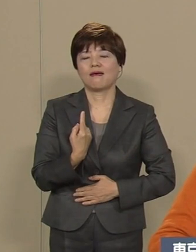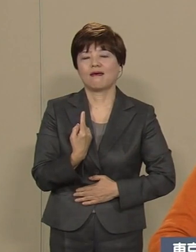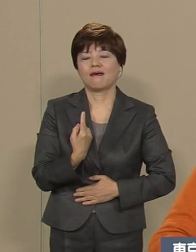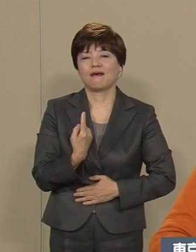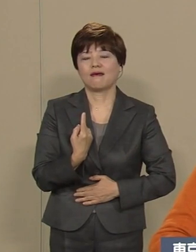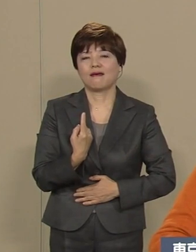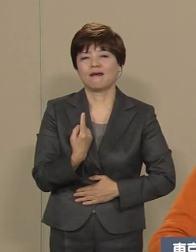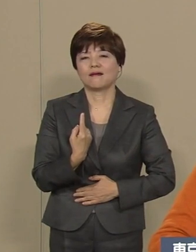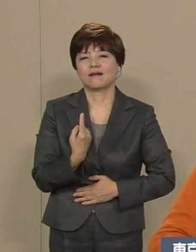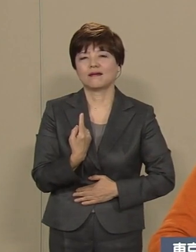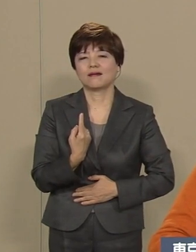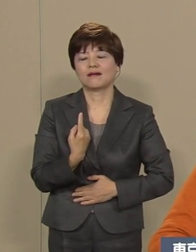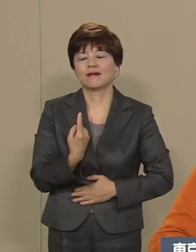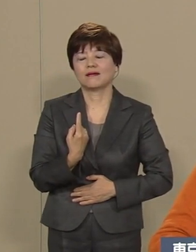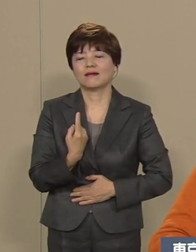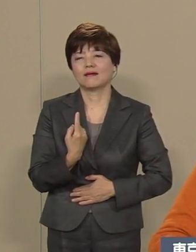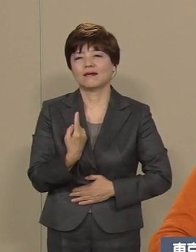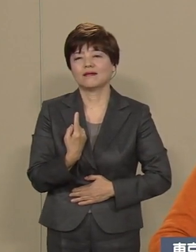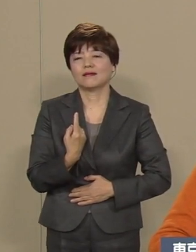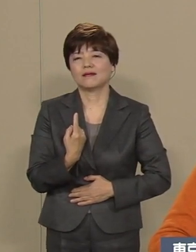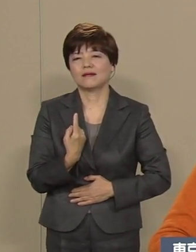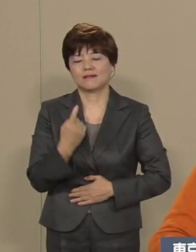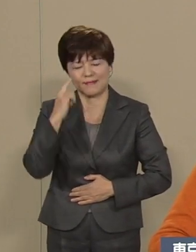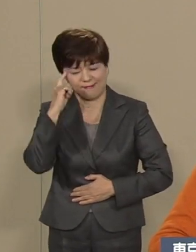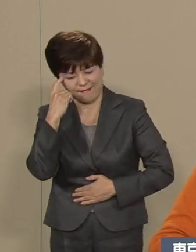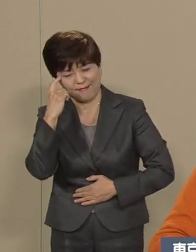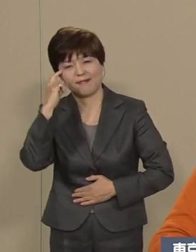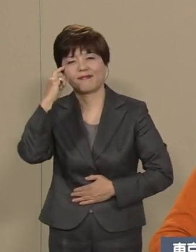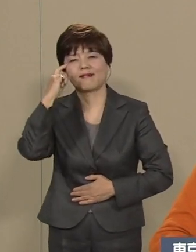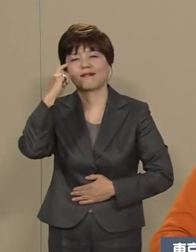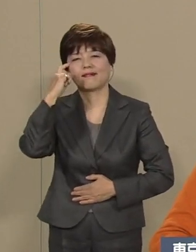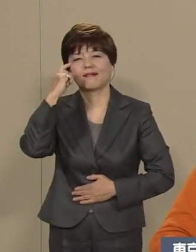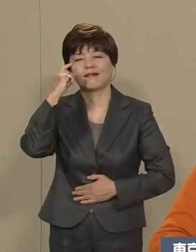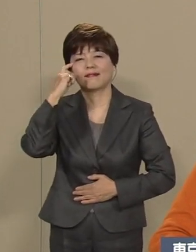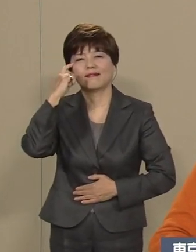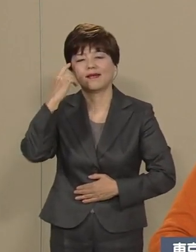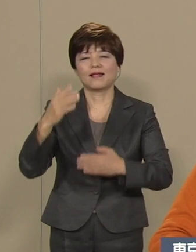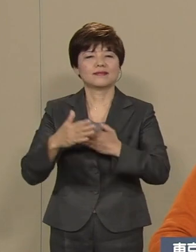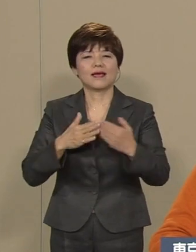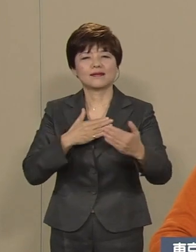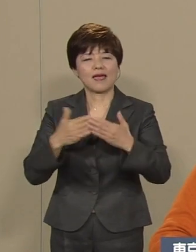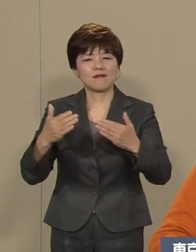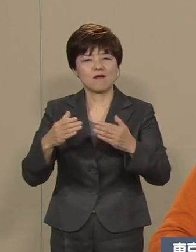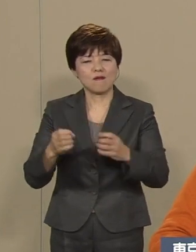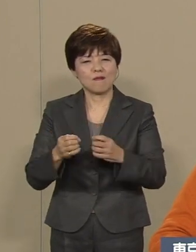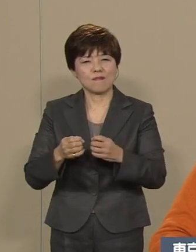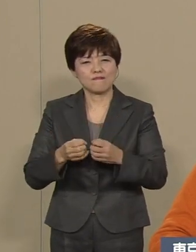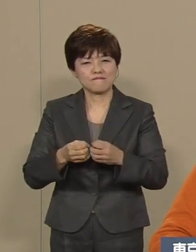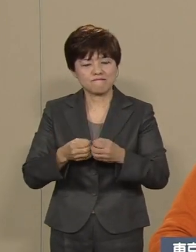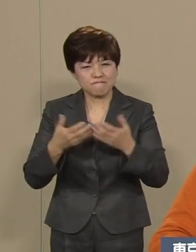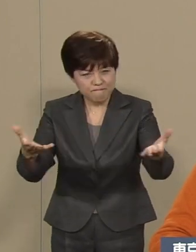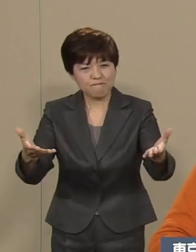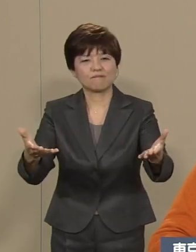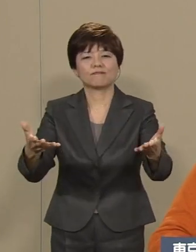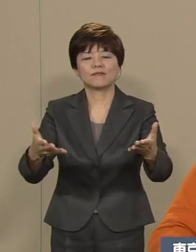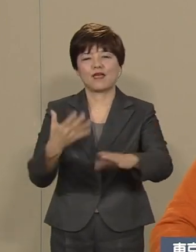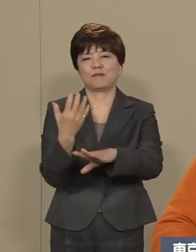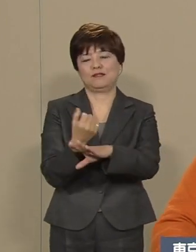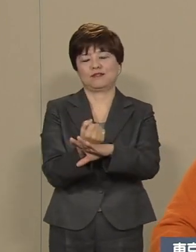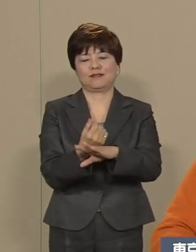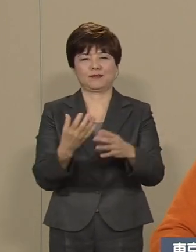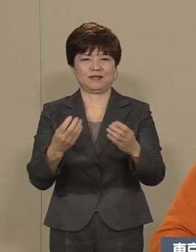で熟熟して考え体験をバカつんで身につけてきまし